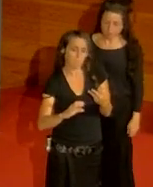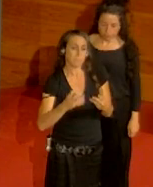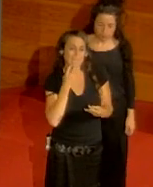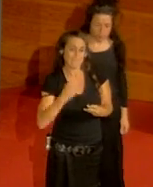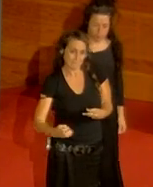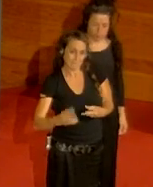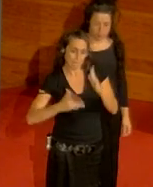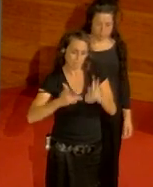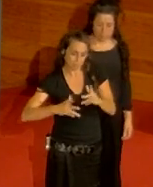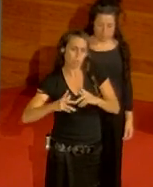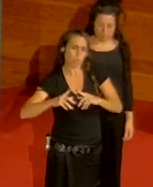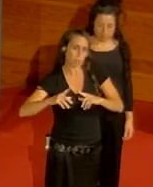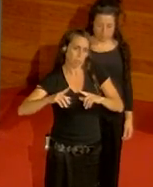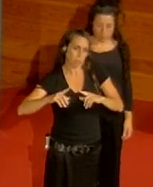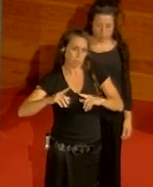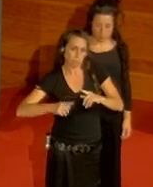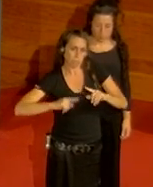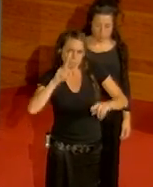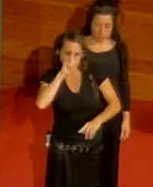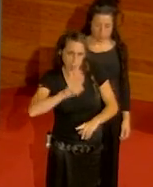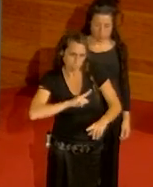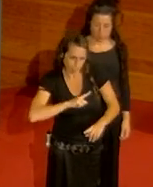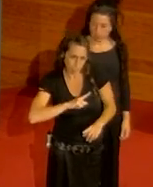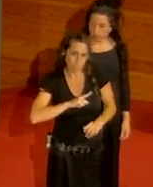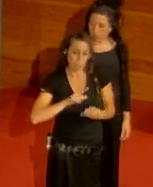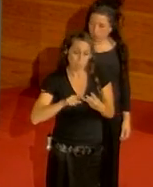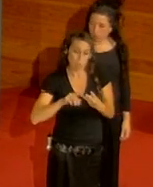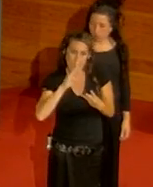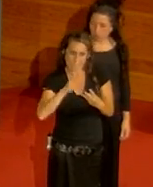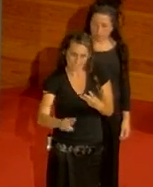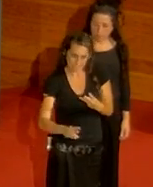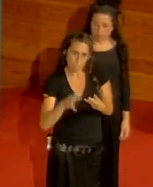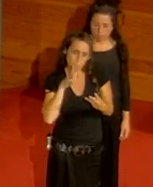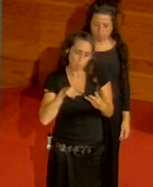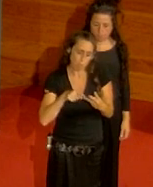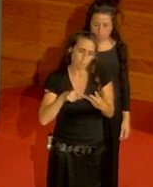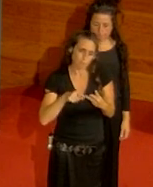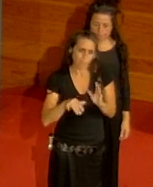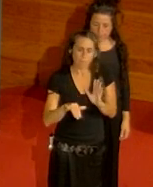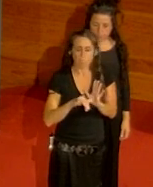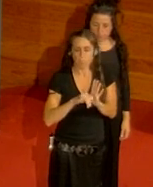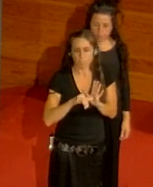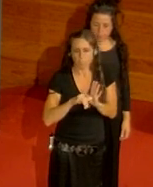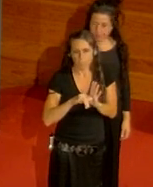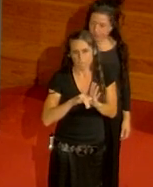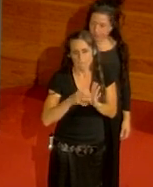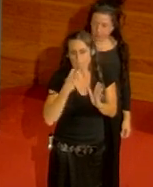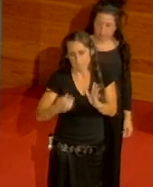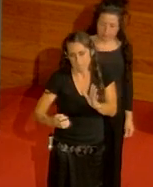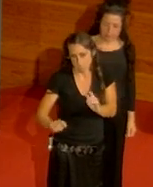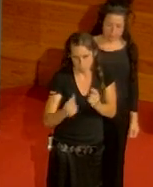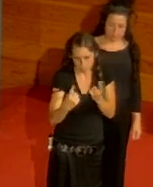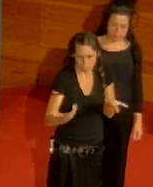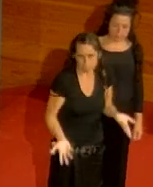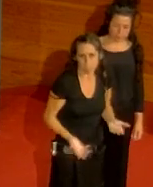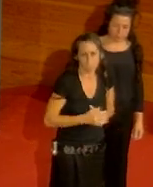durante tres años iba a ser una transición porque el área eran las zonas más digamos más cercanas a lo que a Israel Entonces